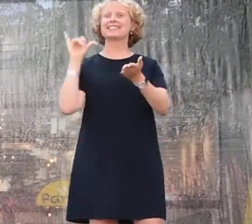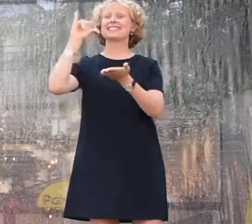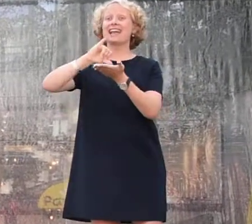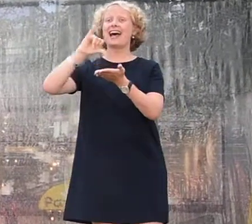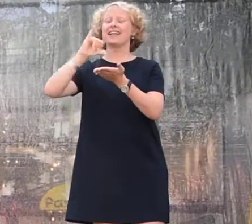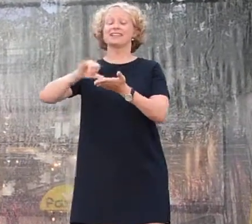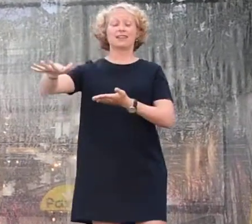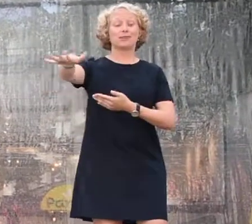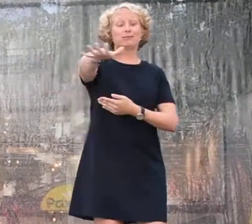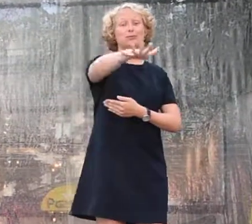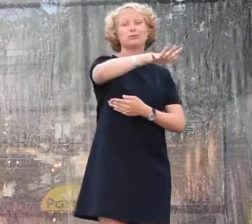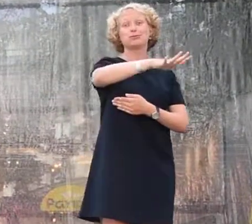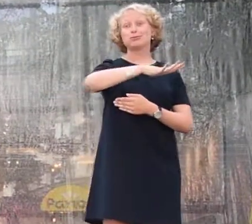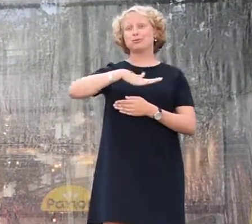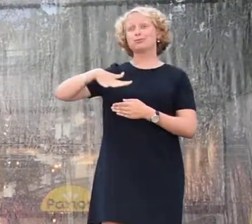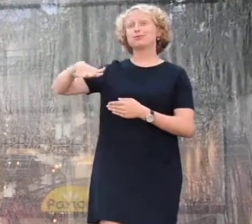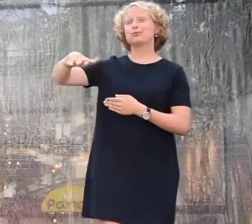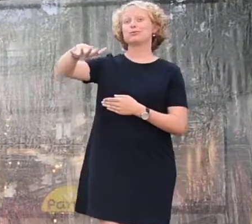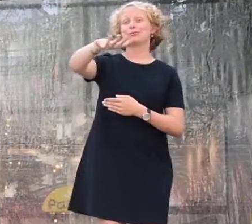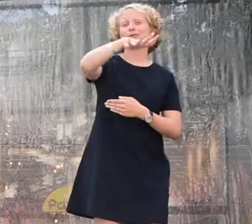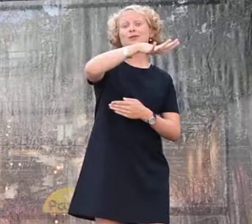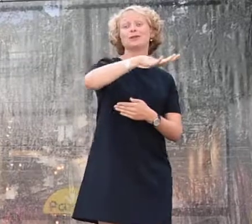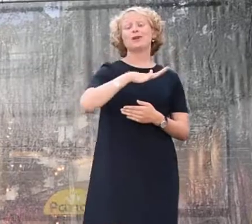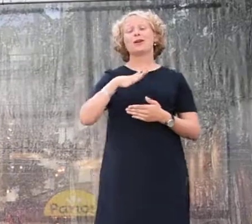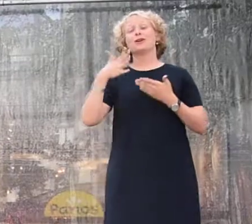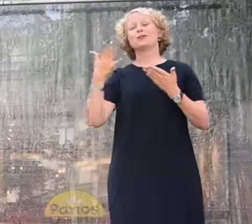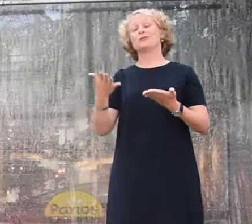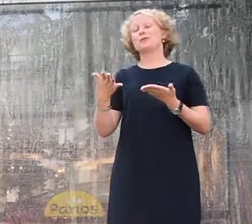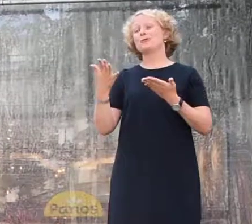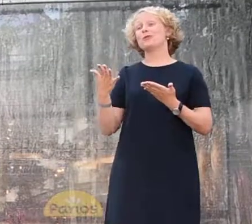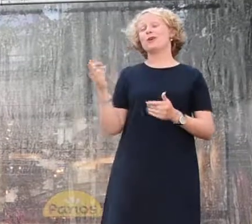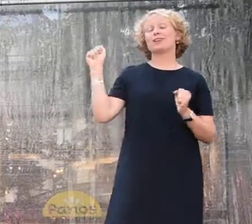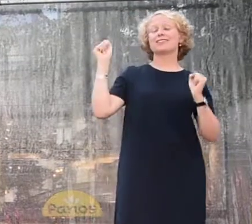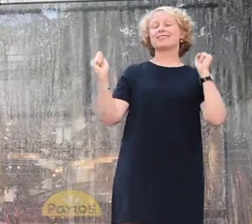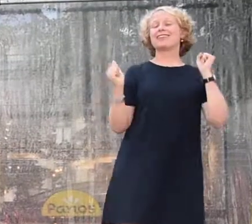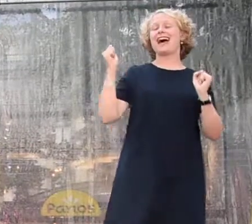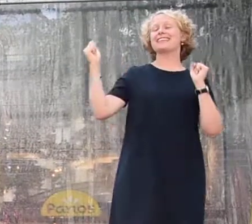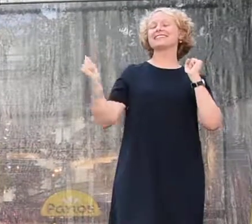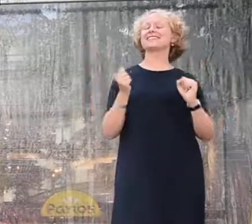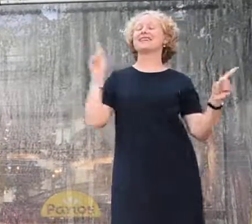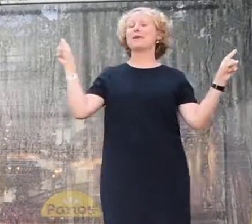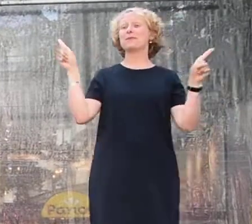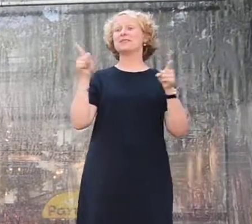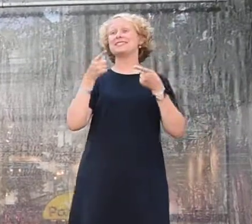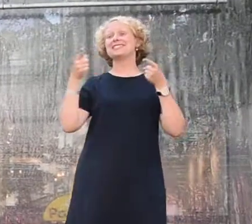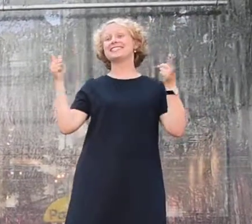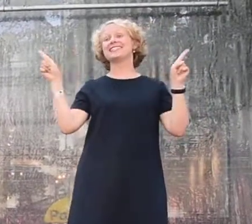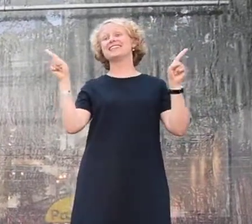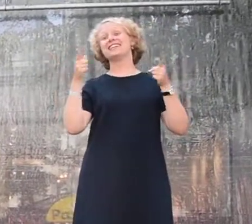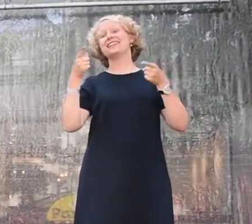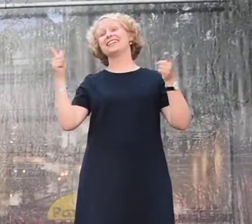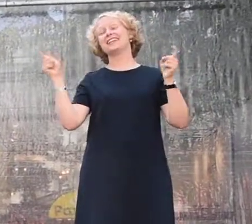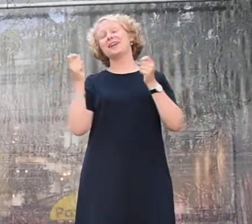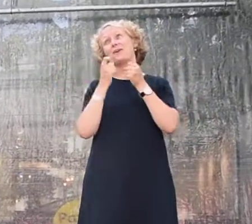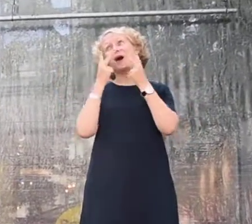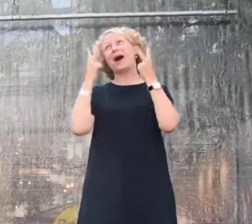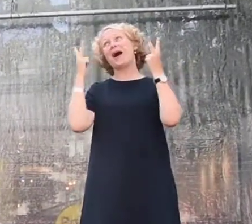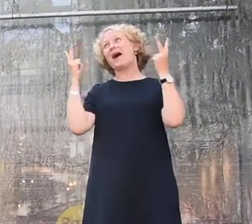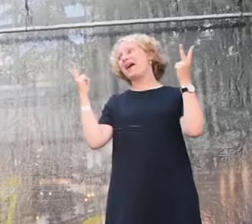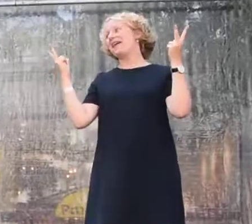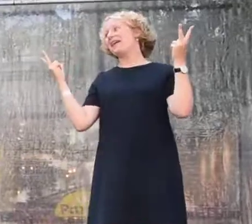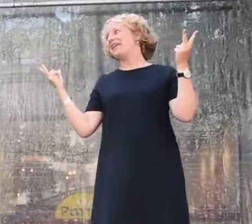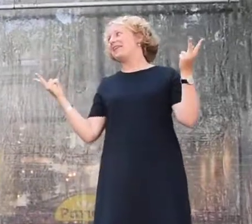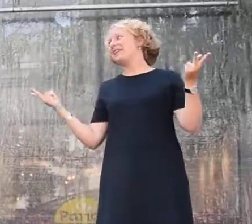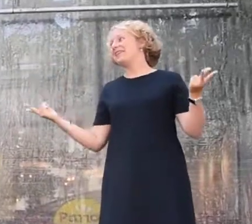Nachten in Montevideo, zijn een sprookje vol dans en muziek.